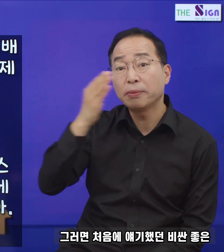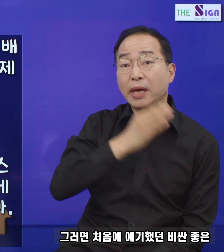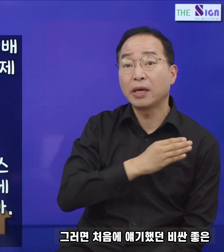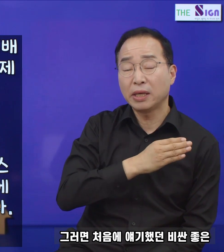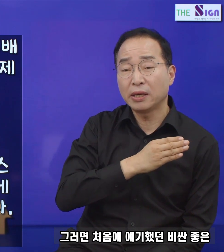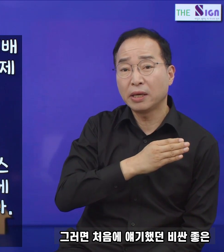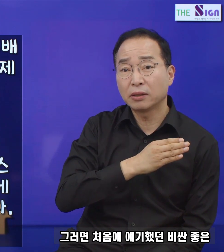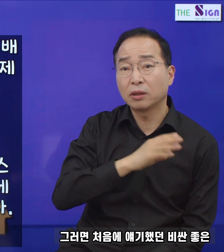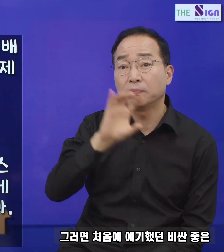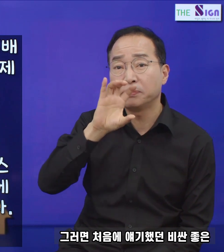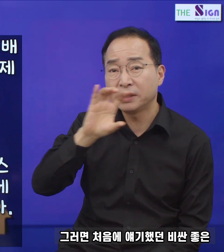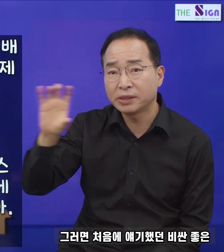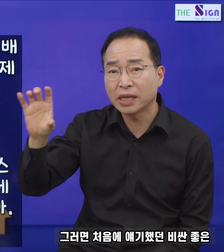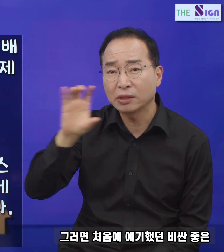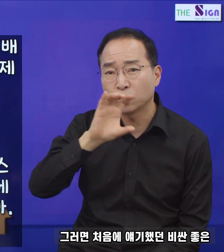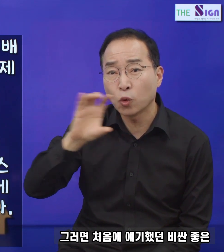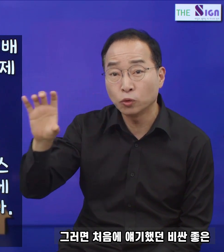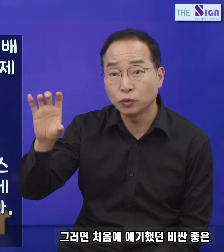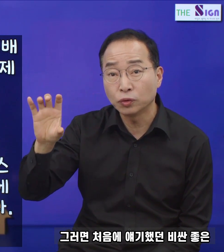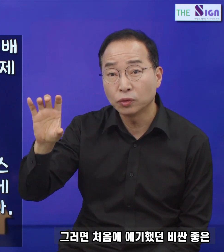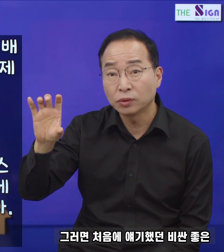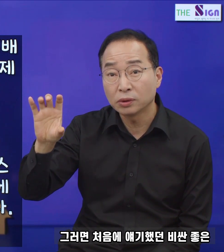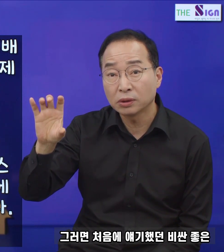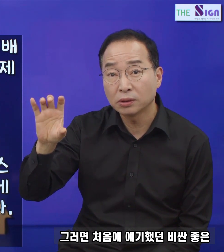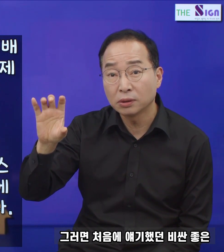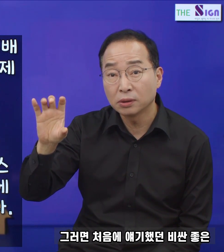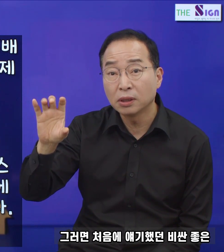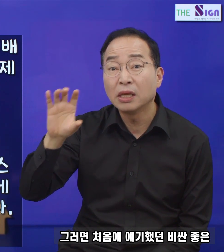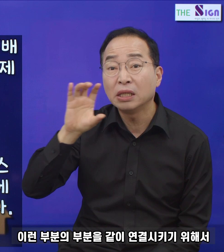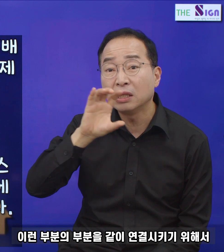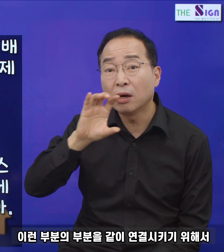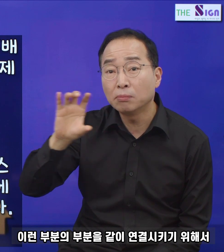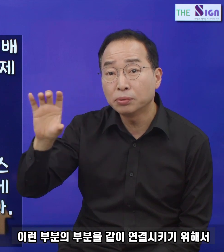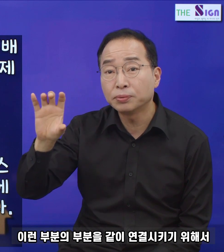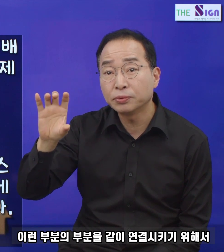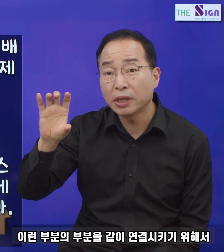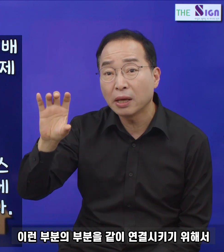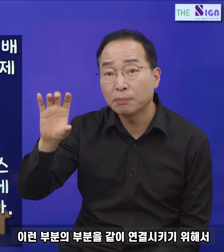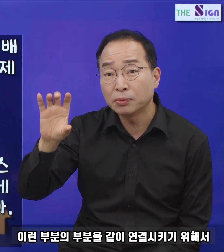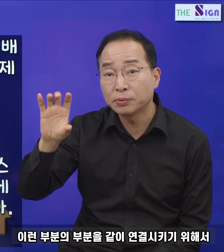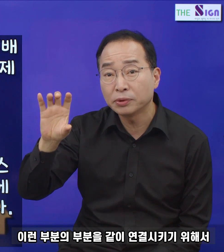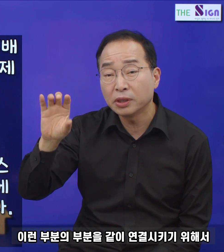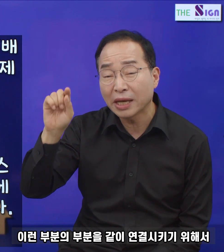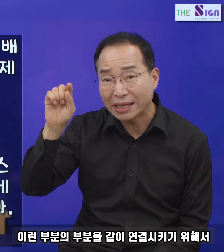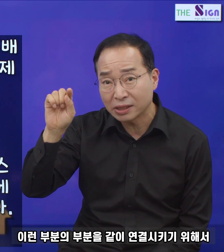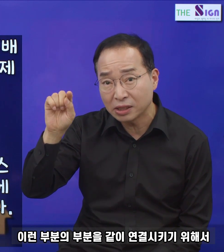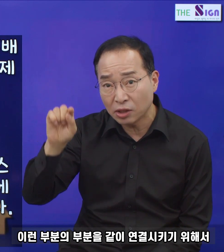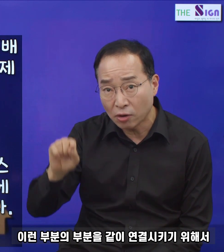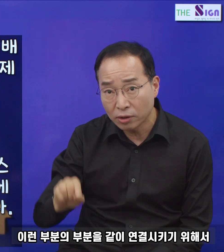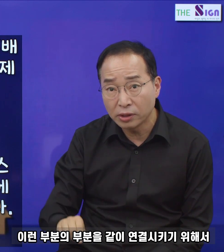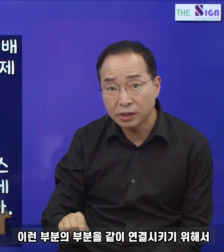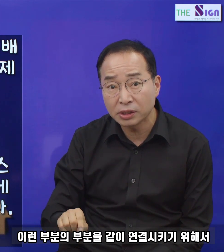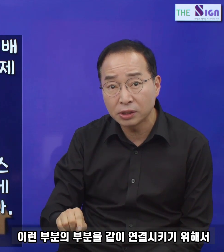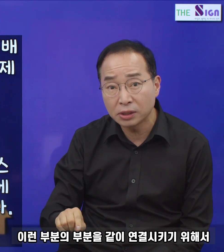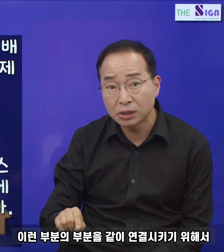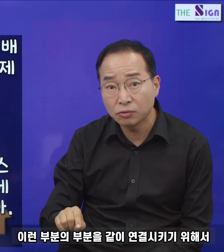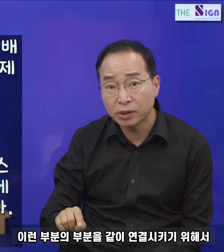처음에 얘기했던 비싼, 좋은 이런 부분을 같이 연결시키기